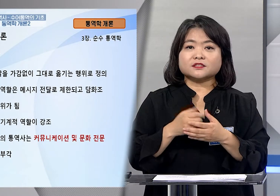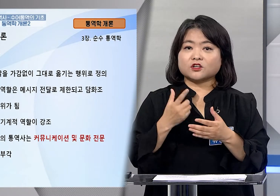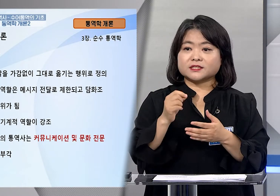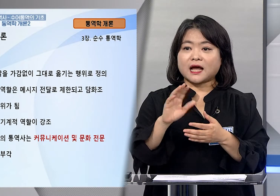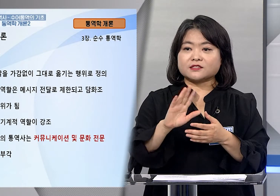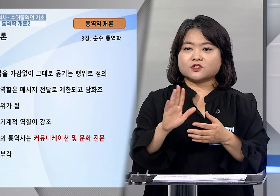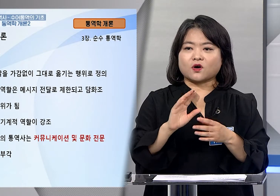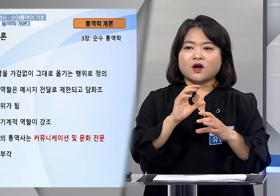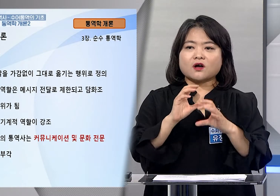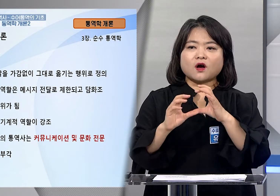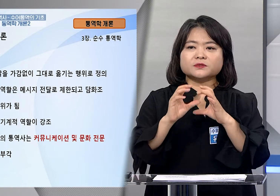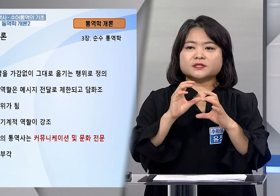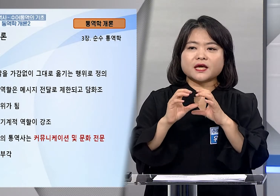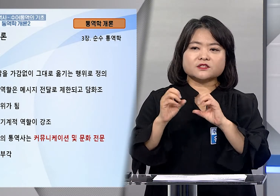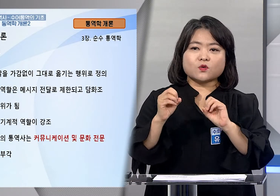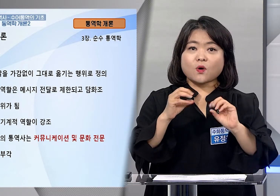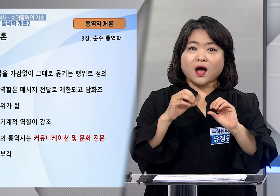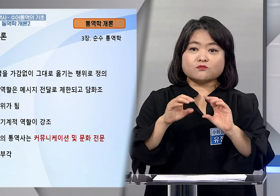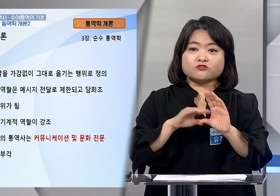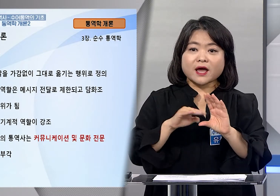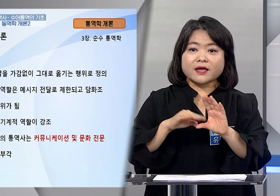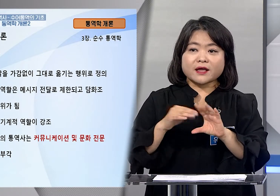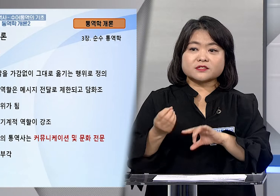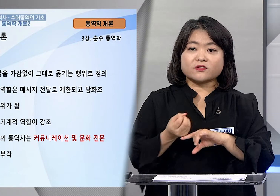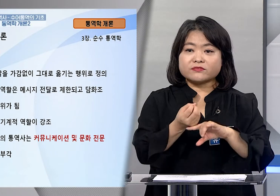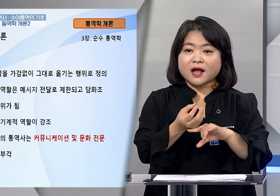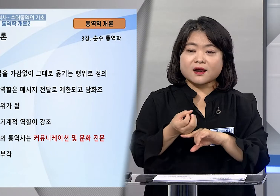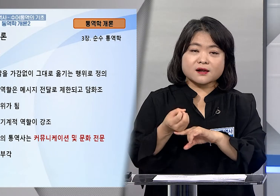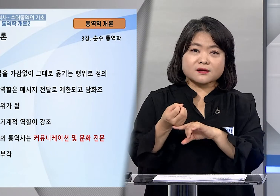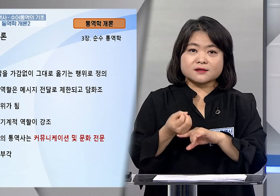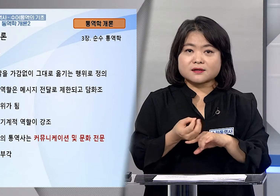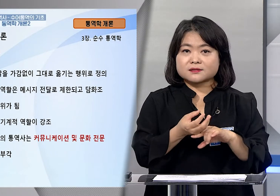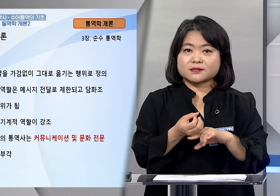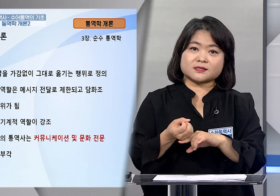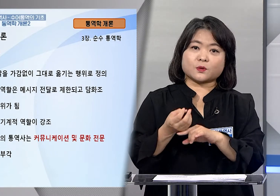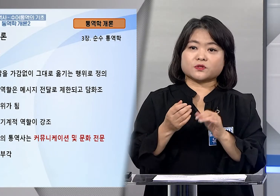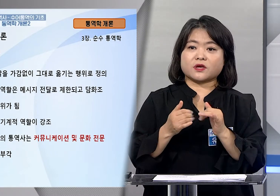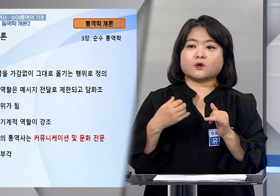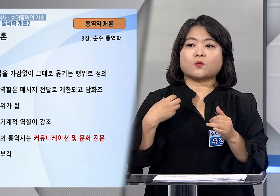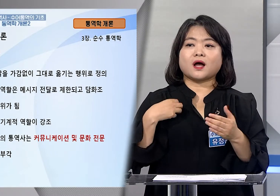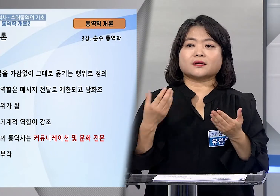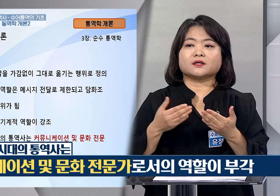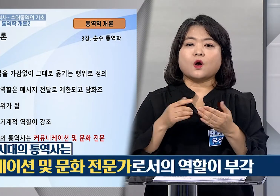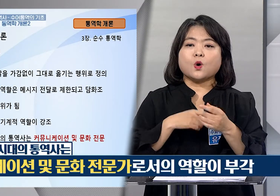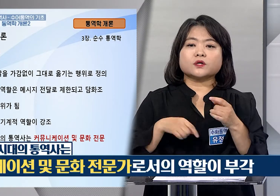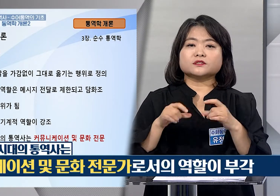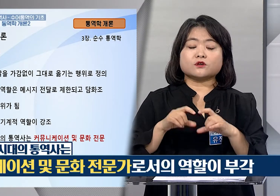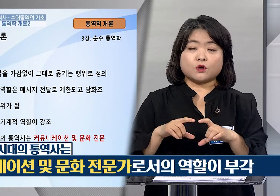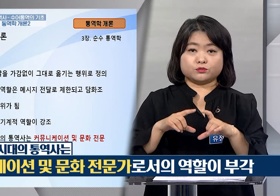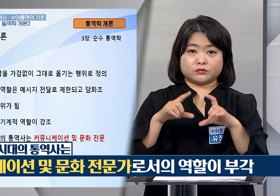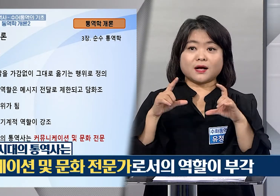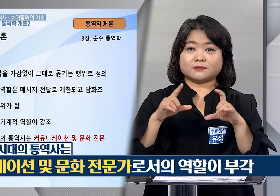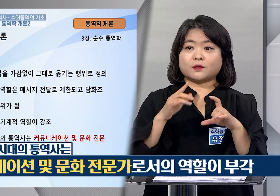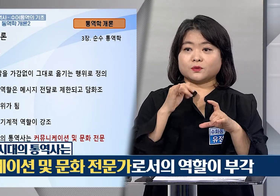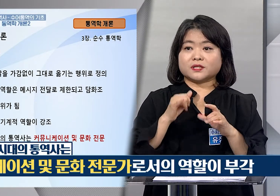그렇지가 않죠. 커뮤니케이션과 문화의 전달자로서의 역할이 훨씬 더 부각되고 있기